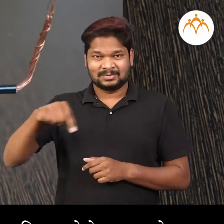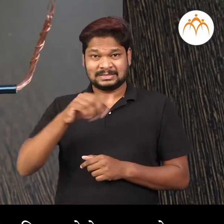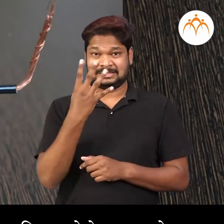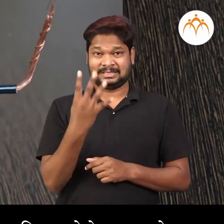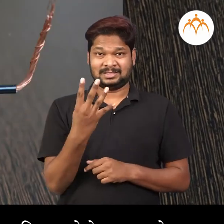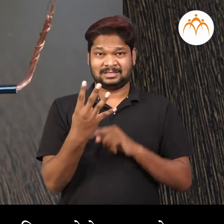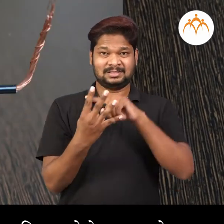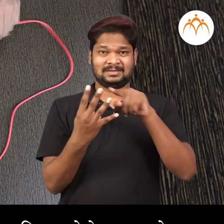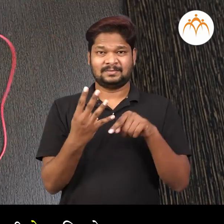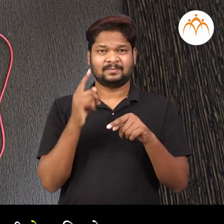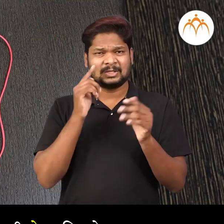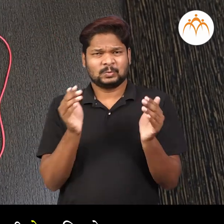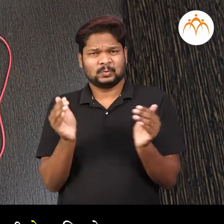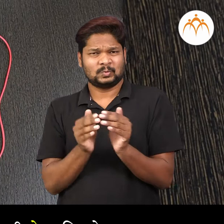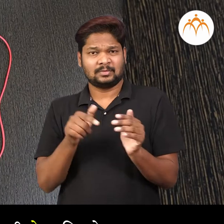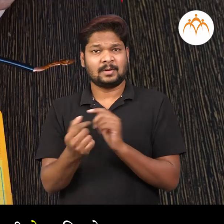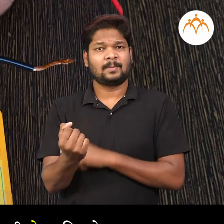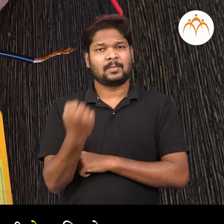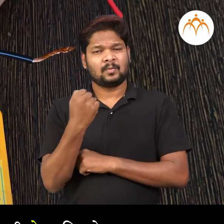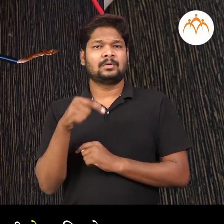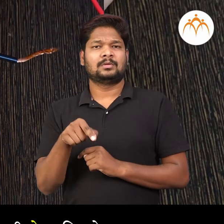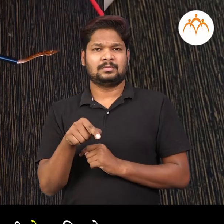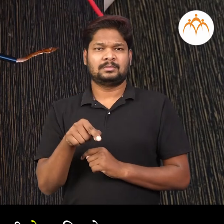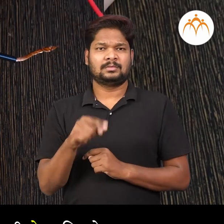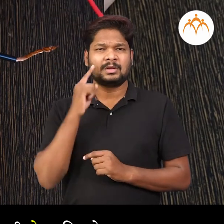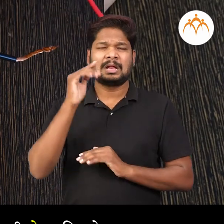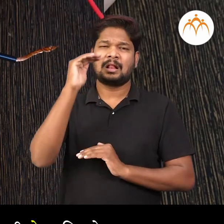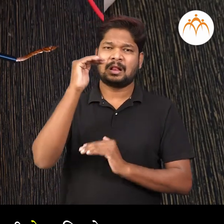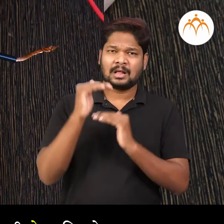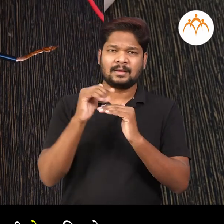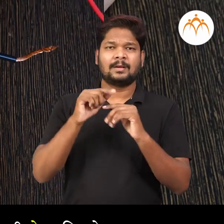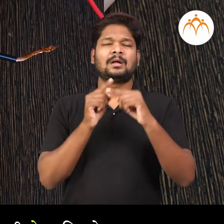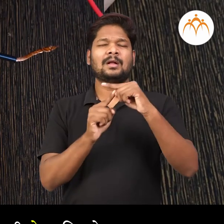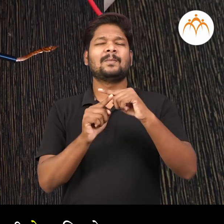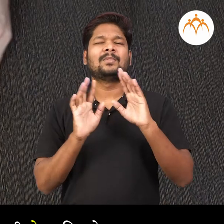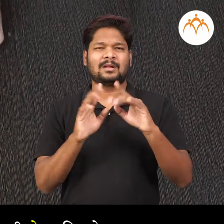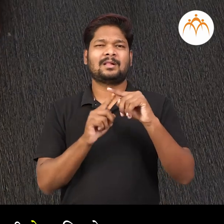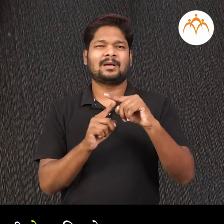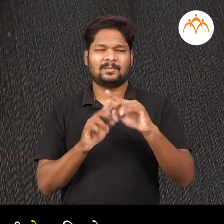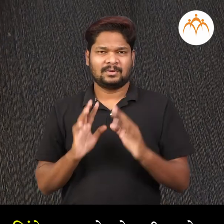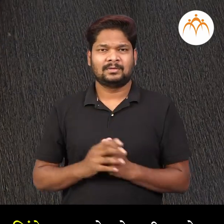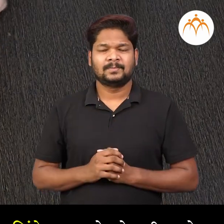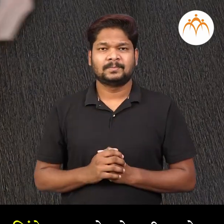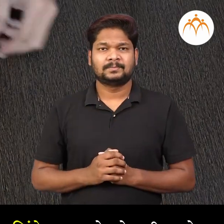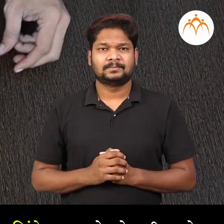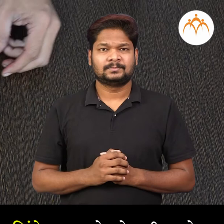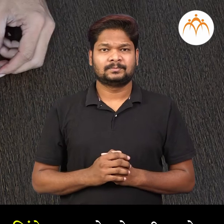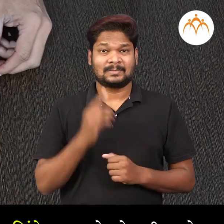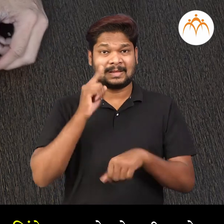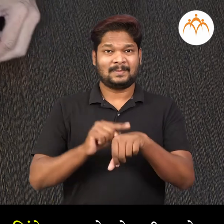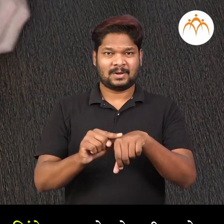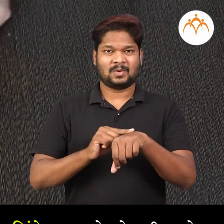झालेले असले ने याची झाला रमेश तांबव्याचा